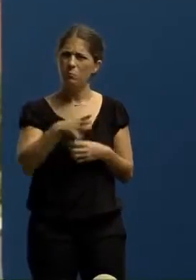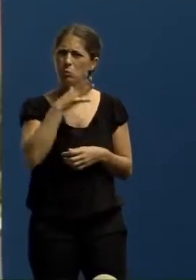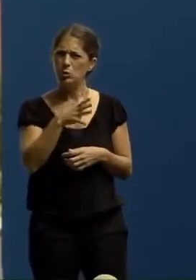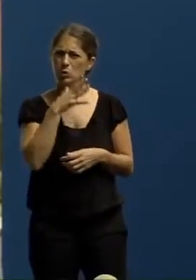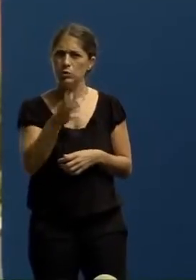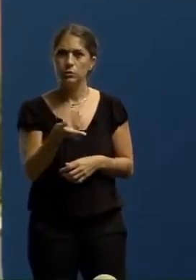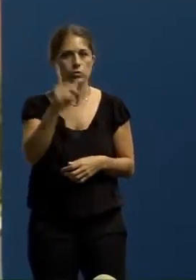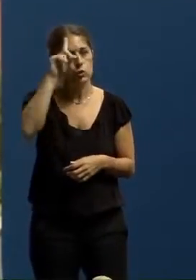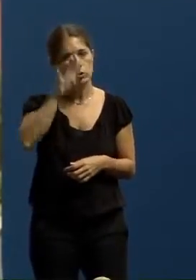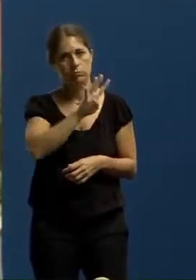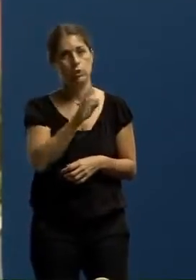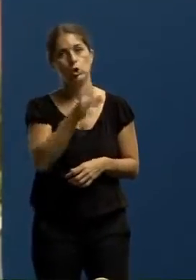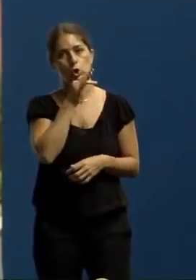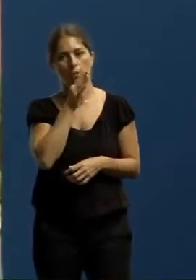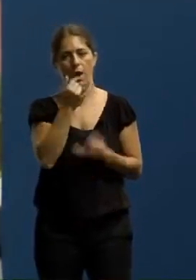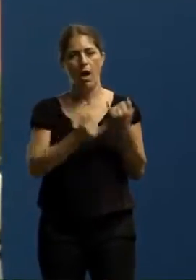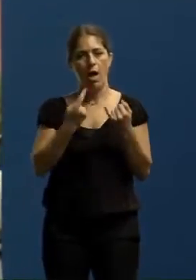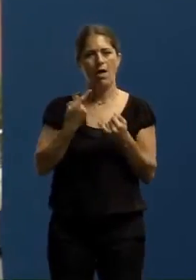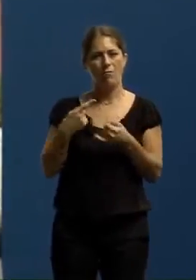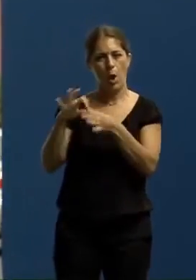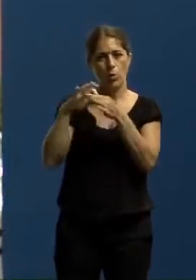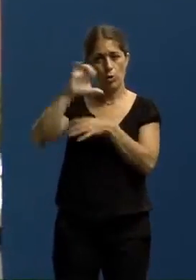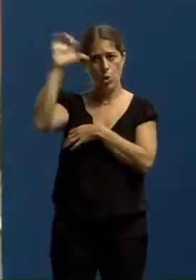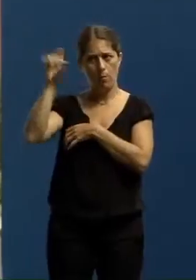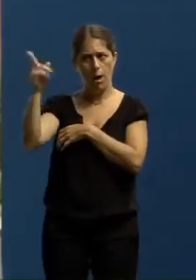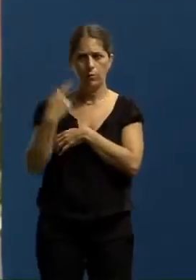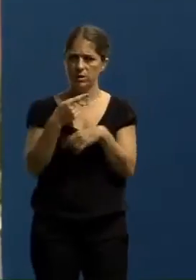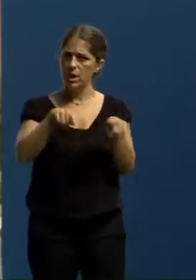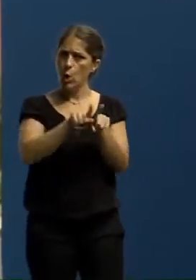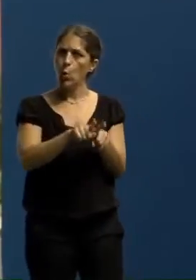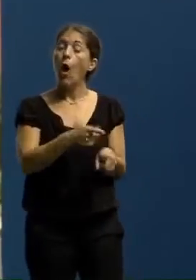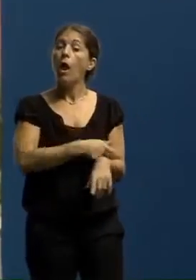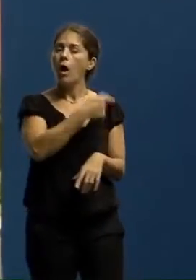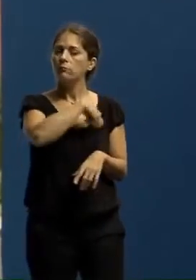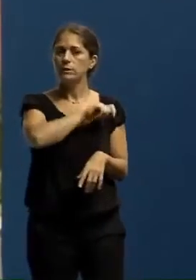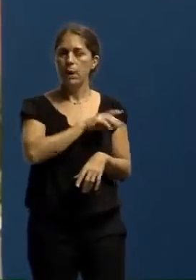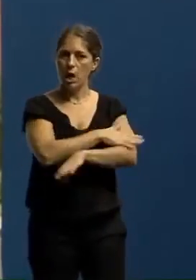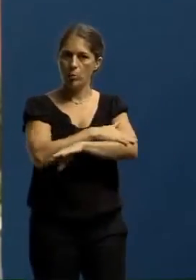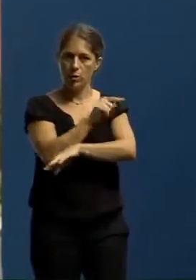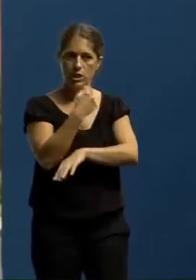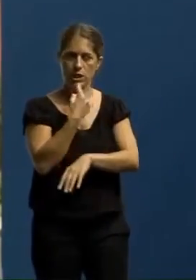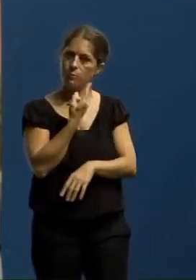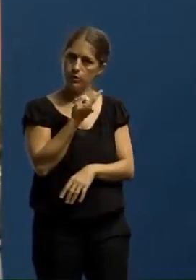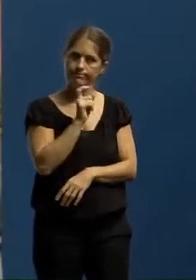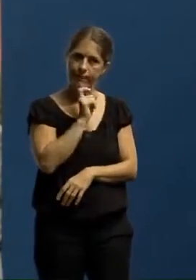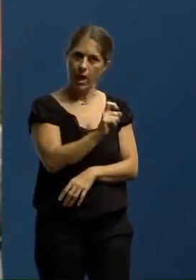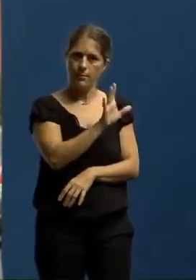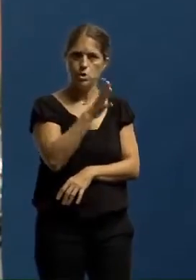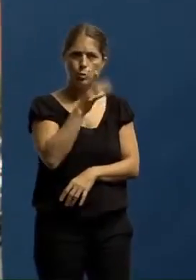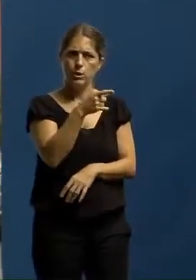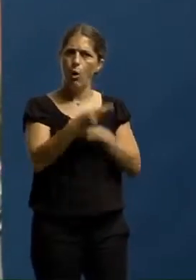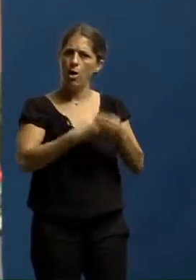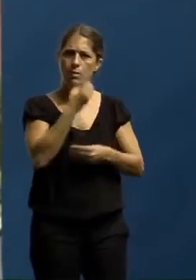un tirón de orellas ao Estado español por non facer ben o seu traballo. E creemos que isto é moi serio por todo o que pasou e por todo o